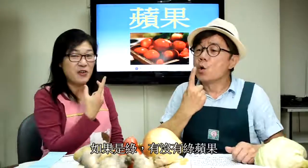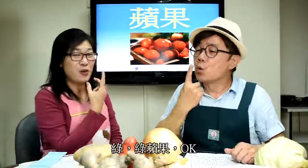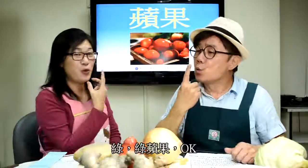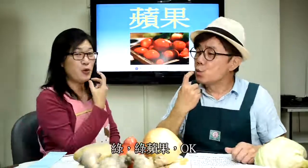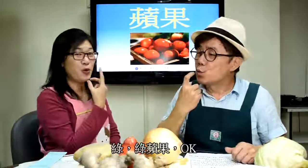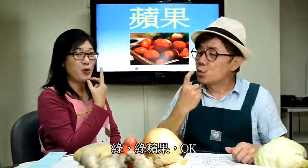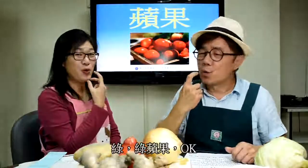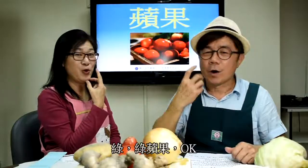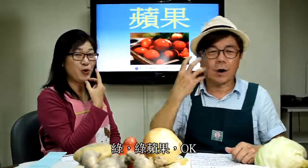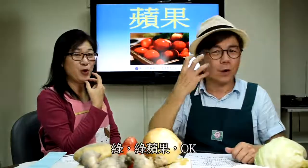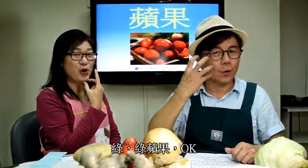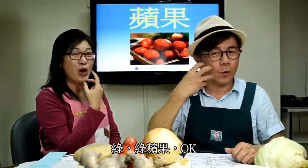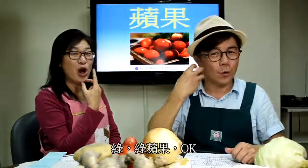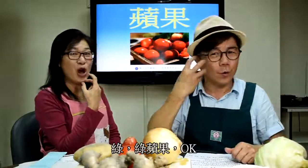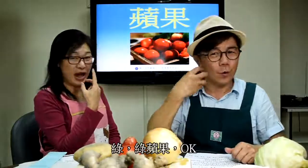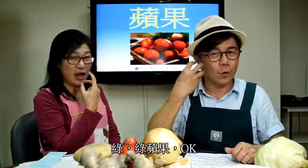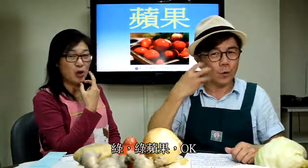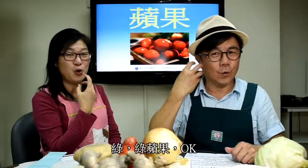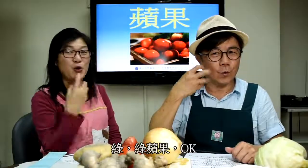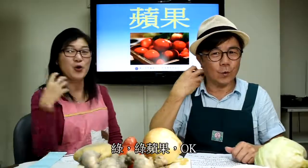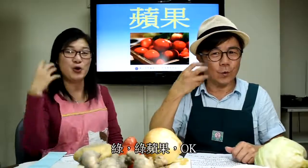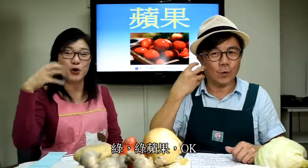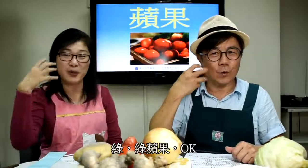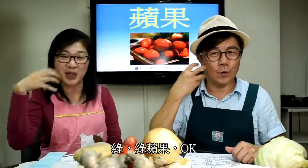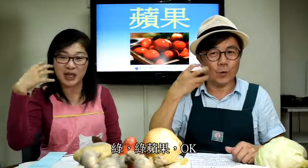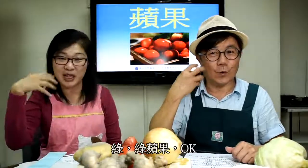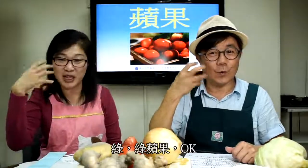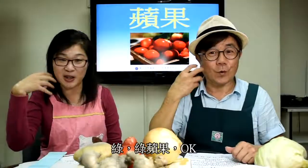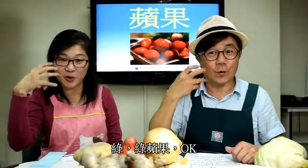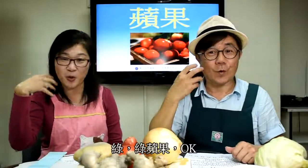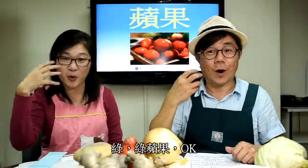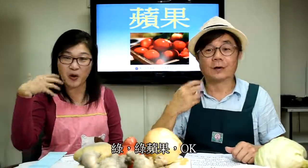绿，哎，绿苹果。